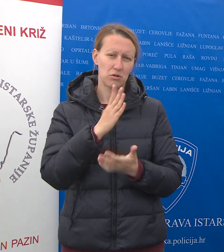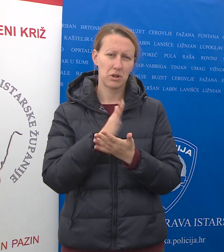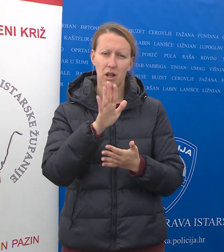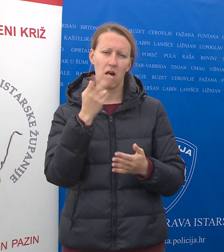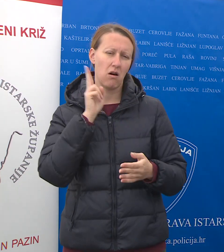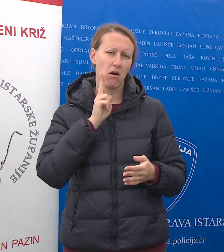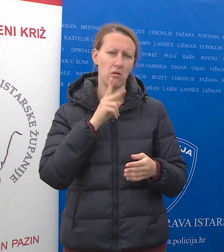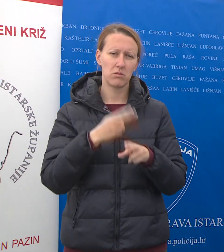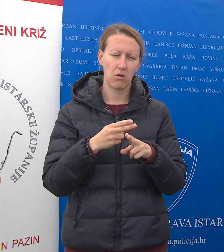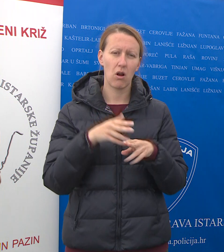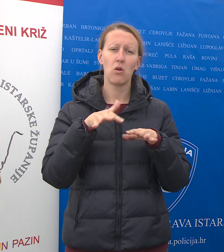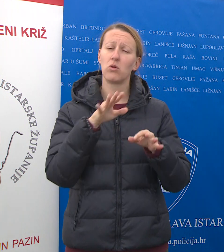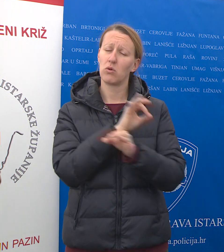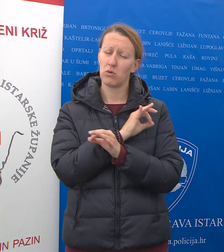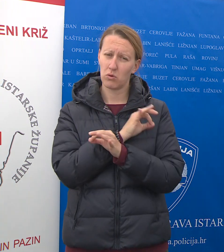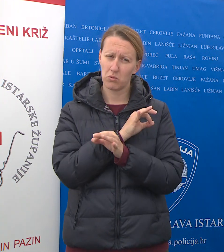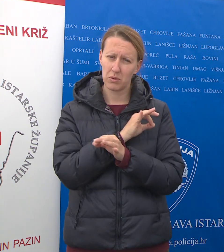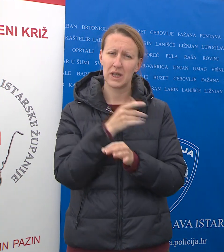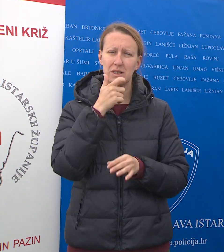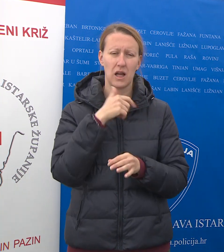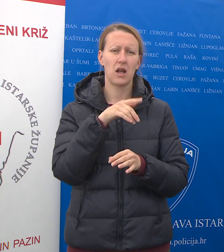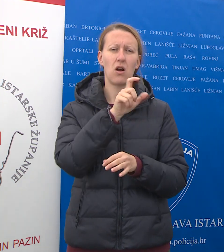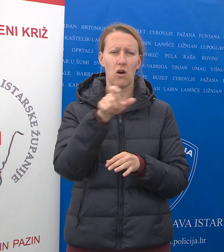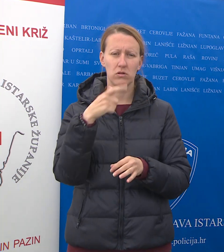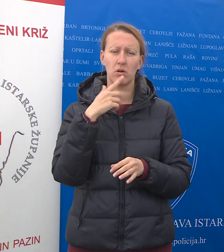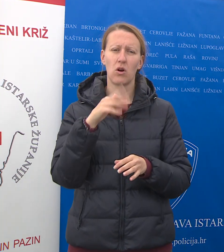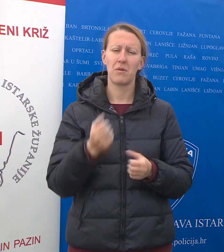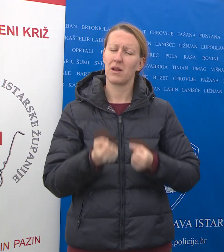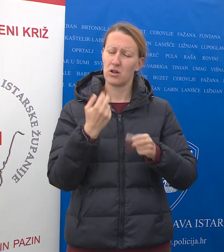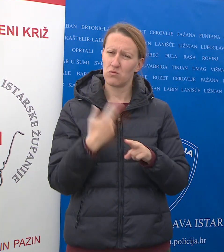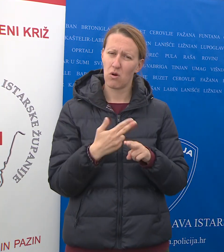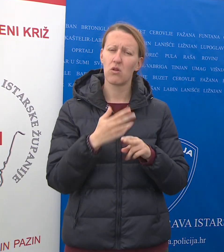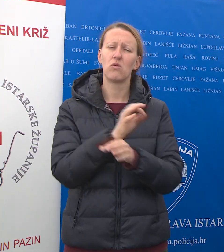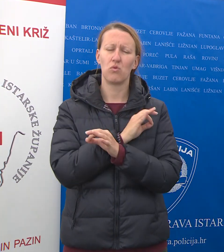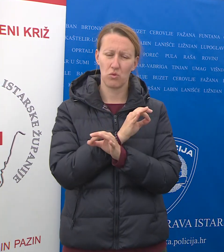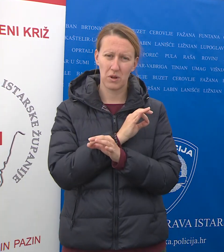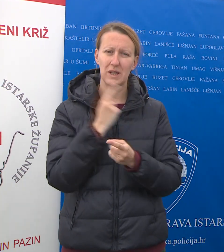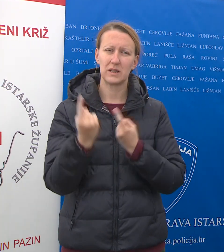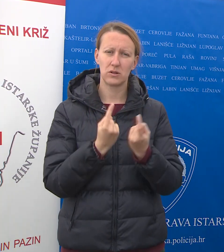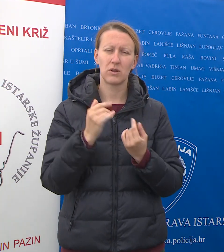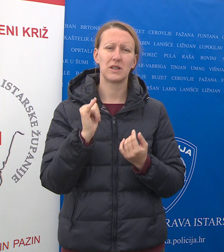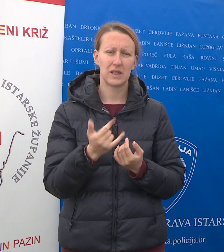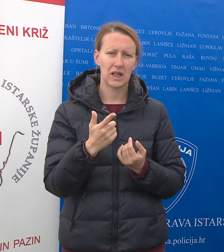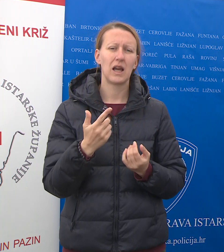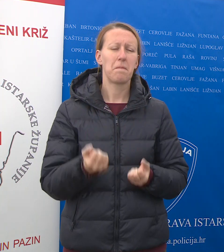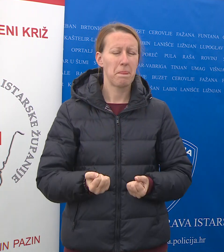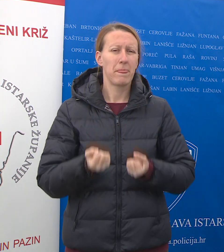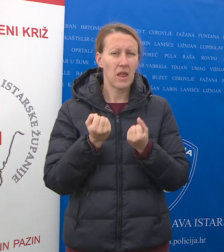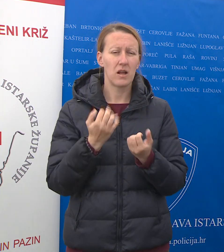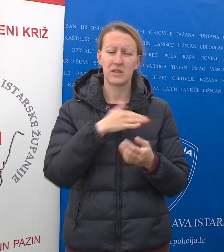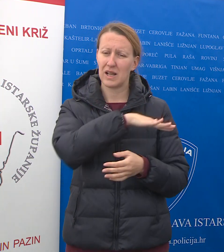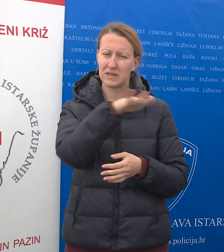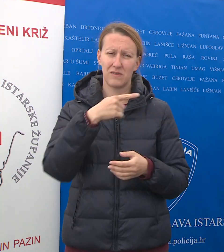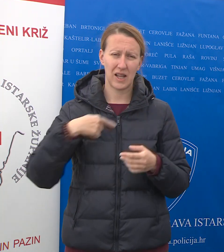tako. Ljudi umiru, pogotovo stari i ljudi sa kroničnim bolestima. Dakle, situacija je svakako vrlo složena za